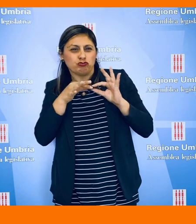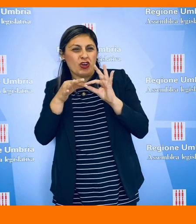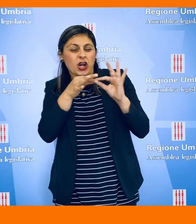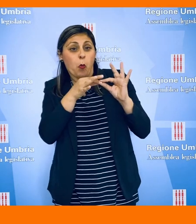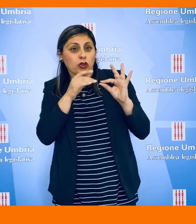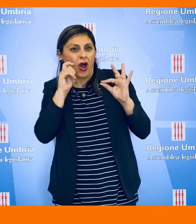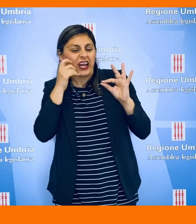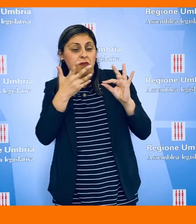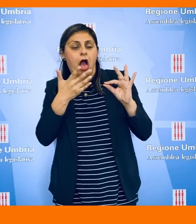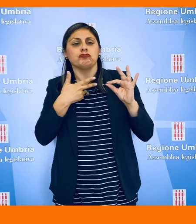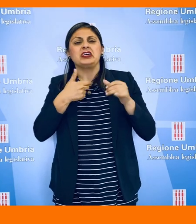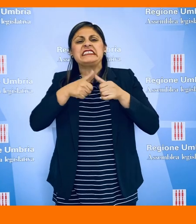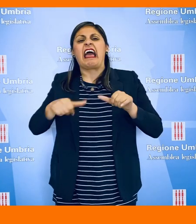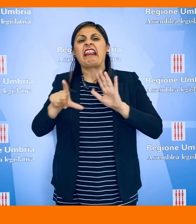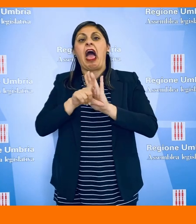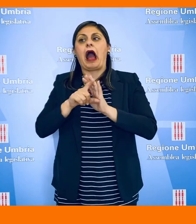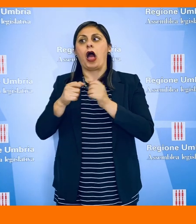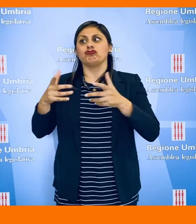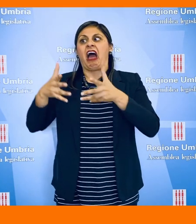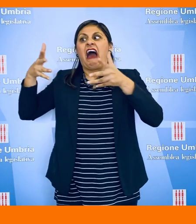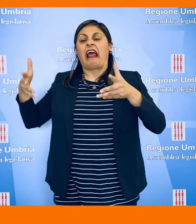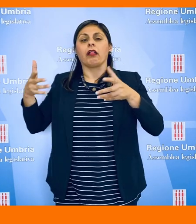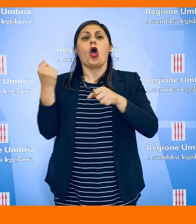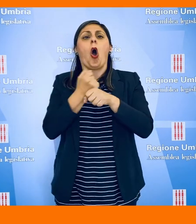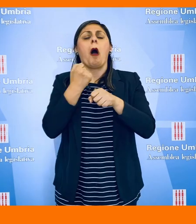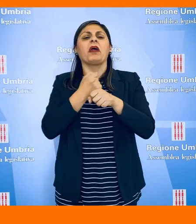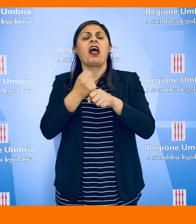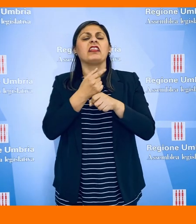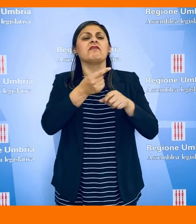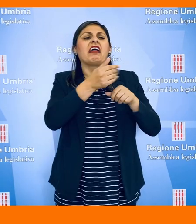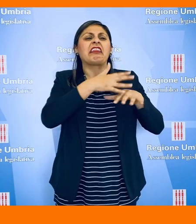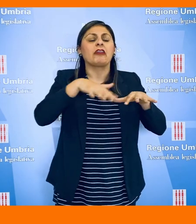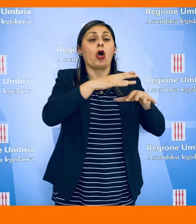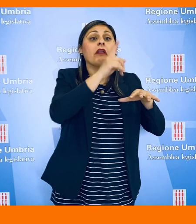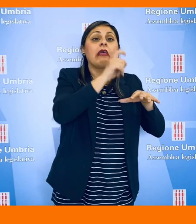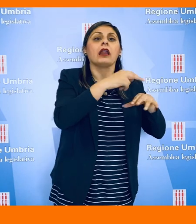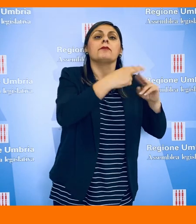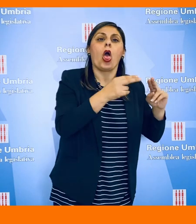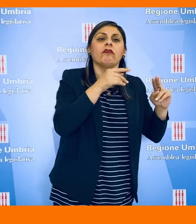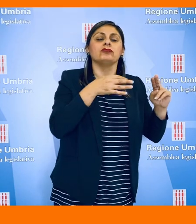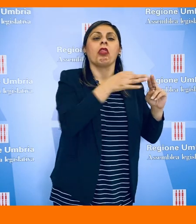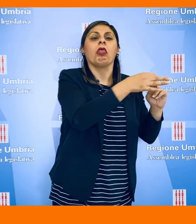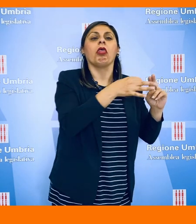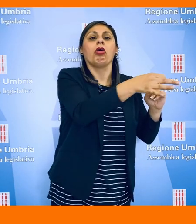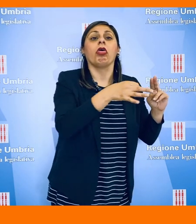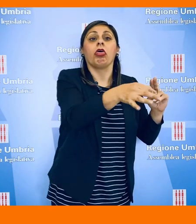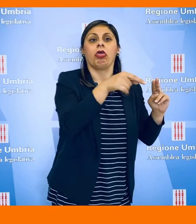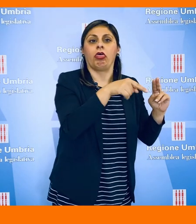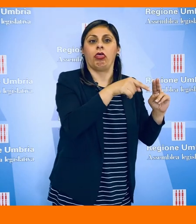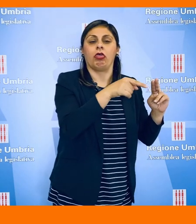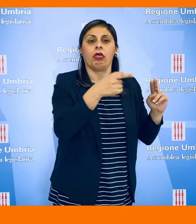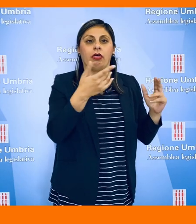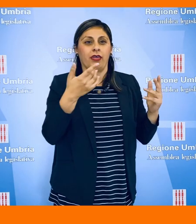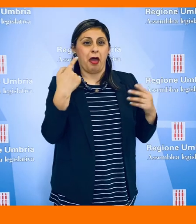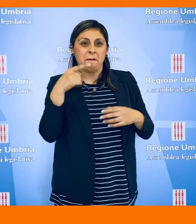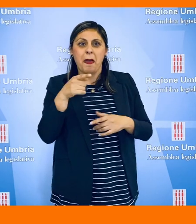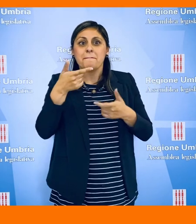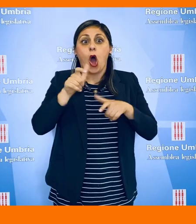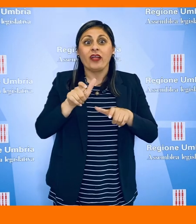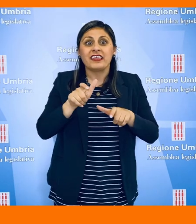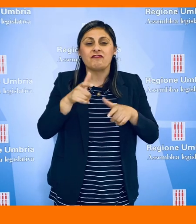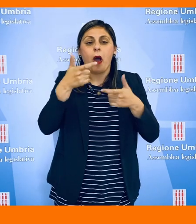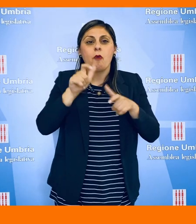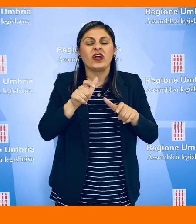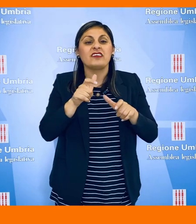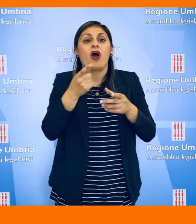legale in città importanti e quella operativa in Terni e provincia. Questo perché la movimentazione di